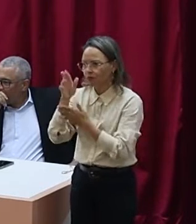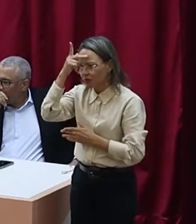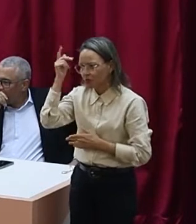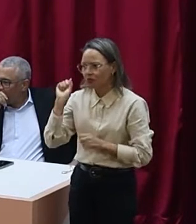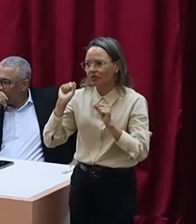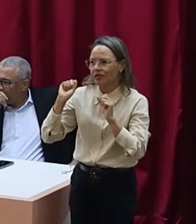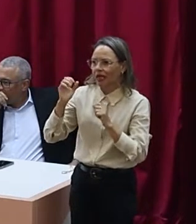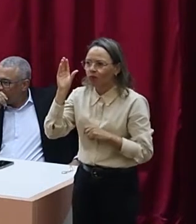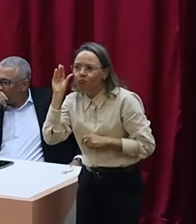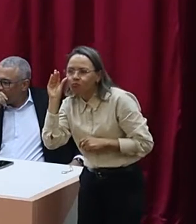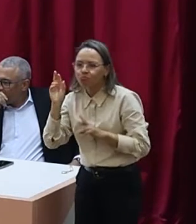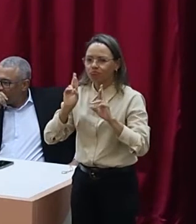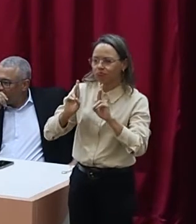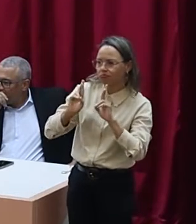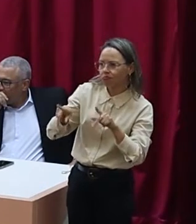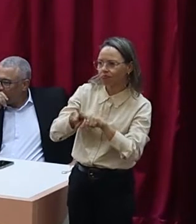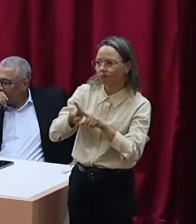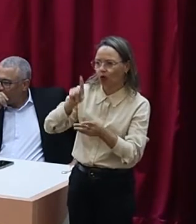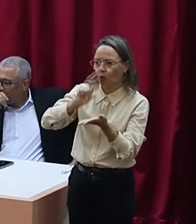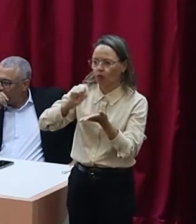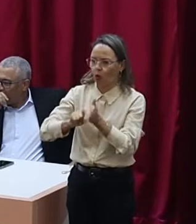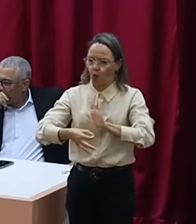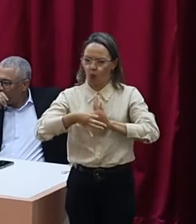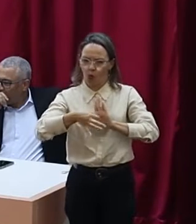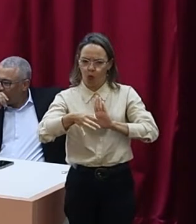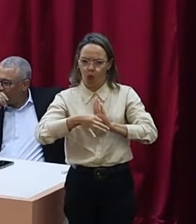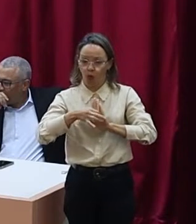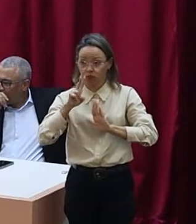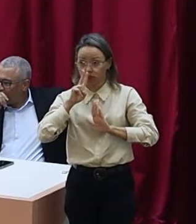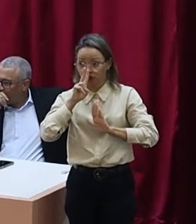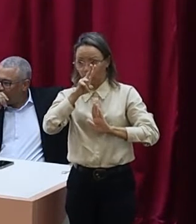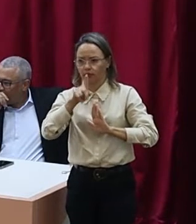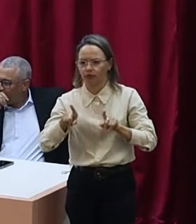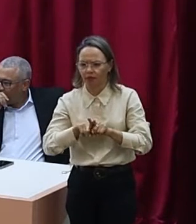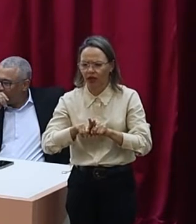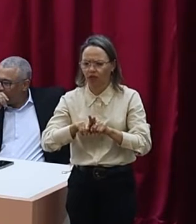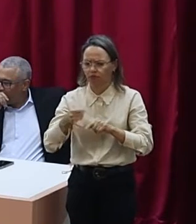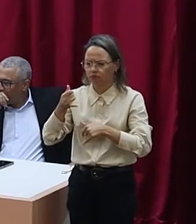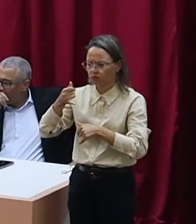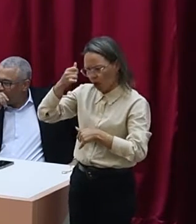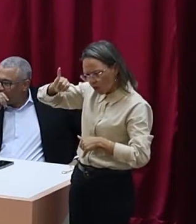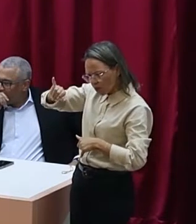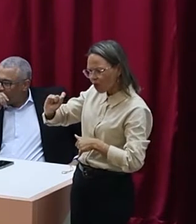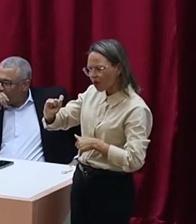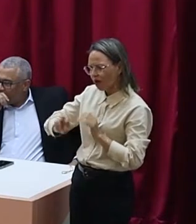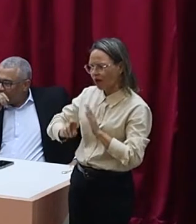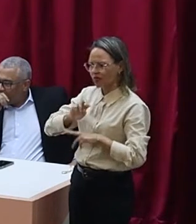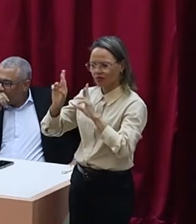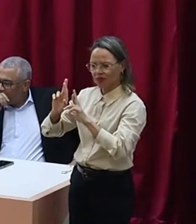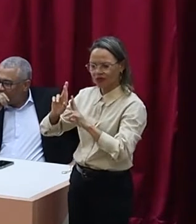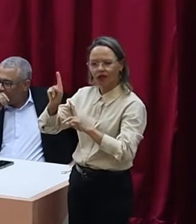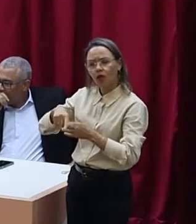esperança, inclusive com um artigo crítico ao final contra a esperança, que é o artigo da Anna Doimert,